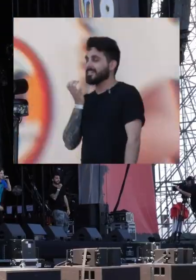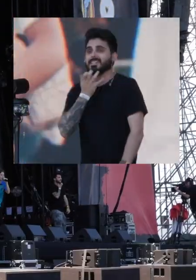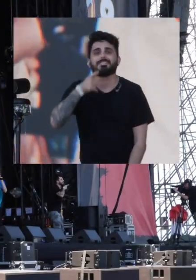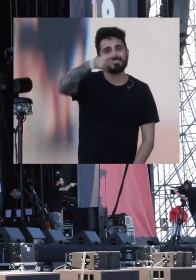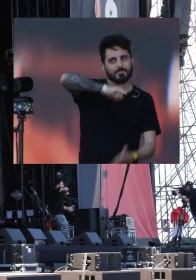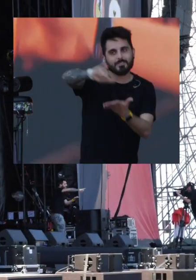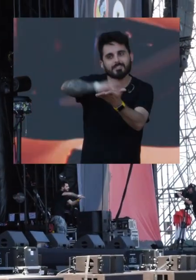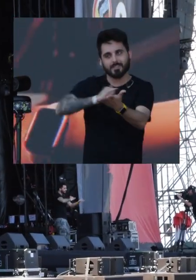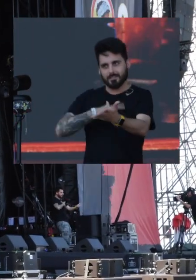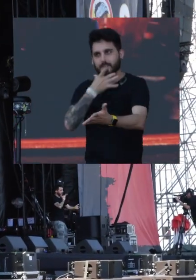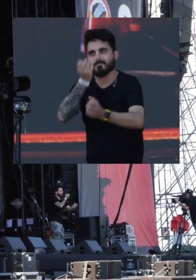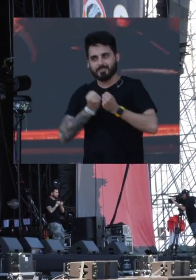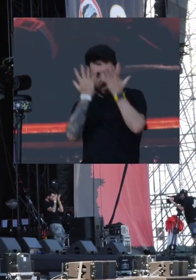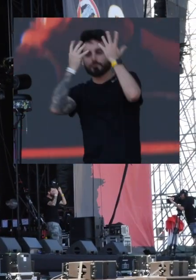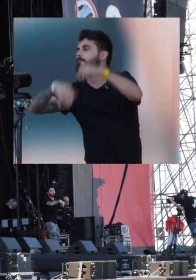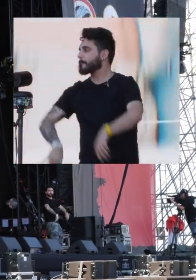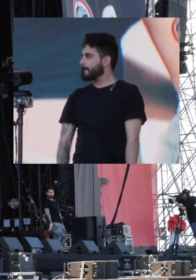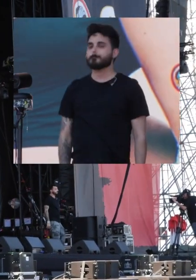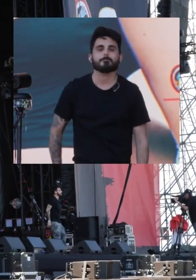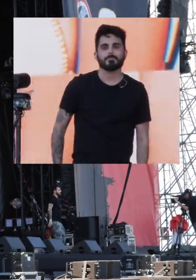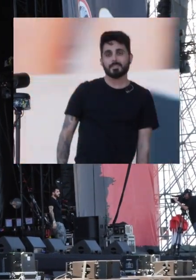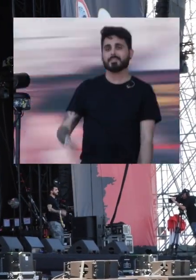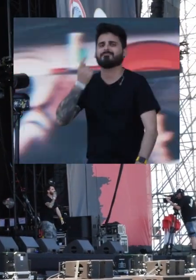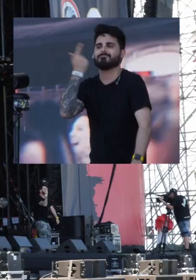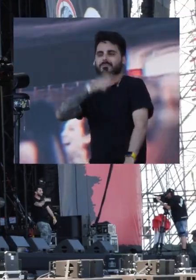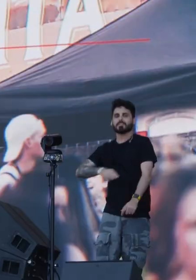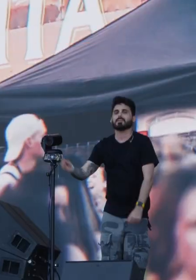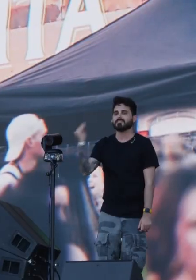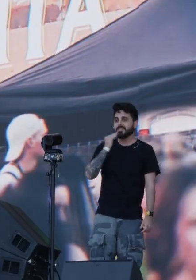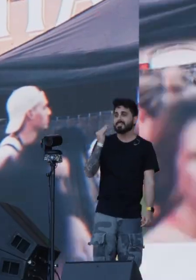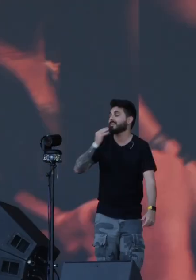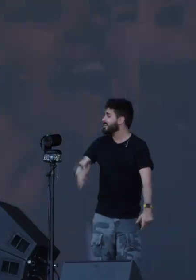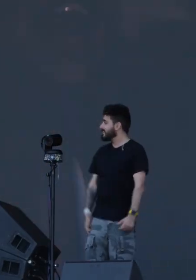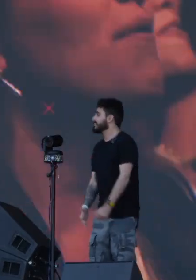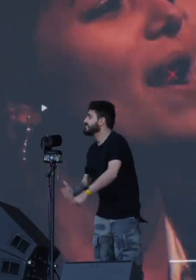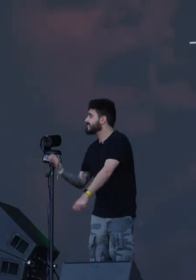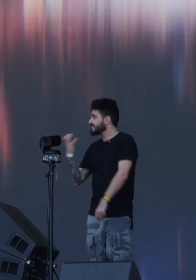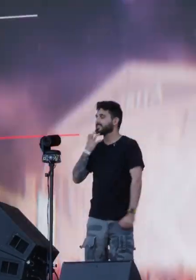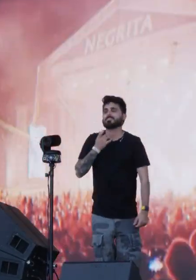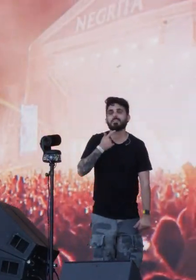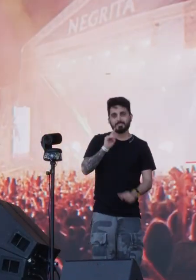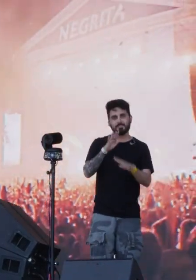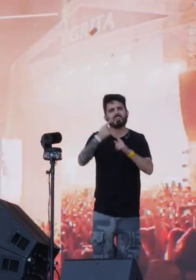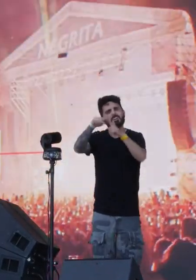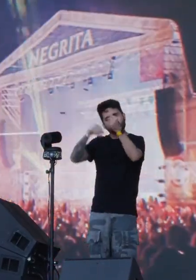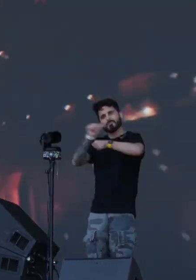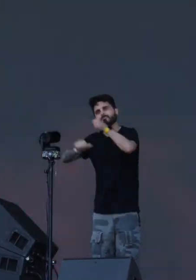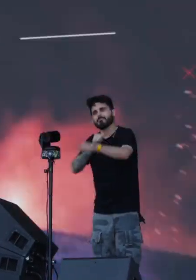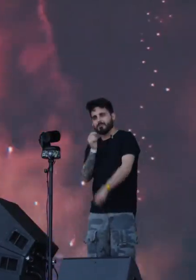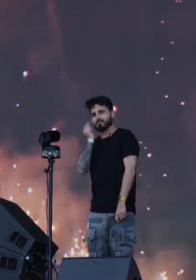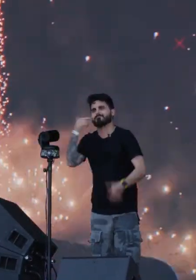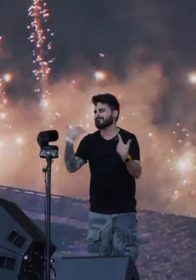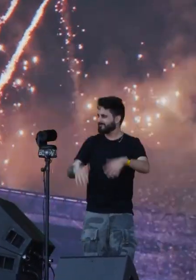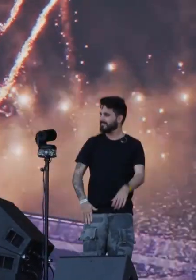mentida que em posi tonta si tu m'escrius. Si tu m'escrius. Sembla mentida que de tu m'arribin males